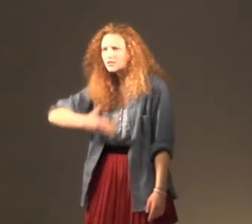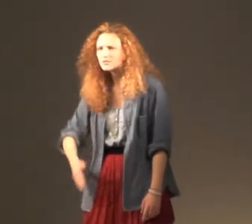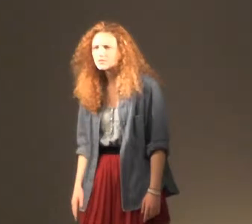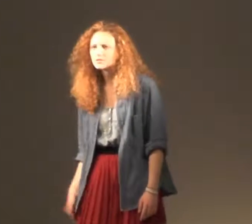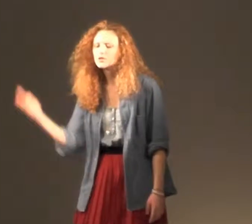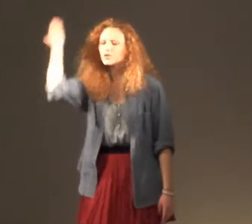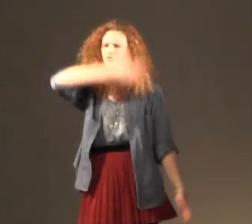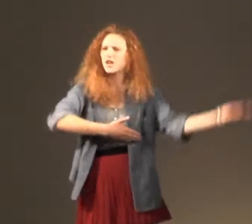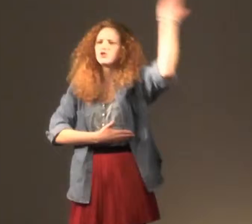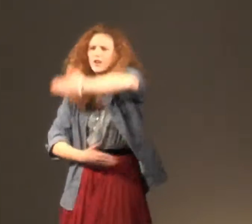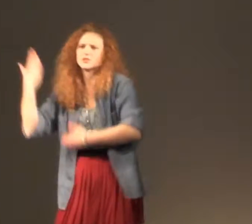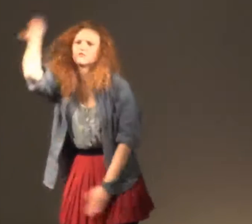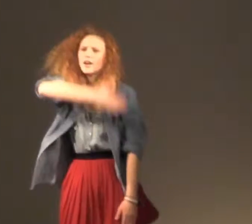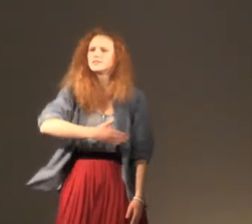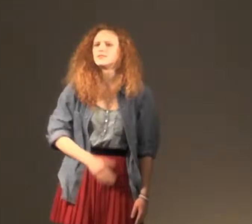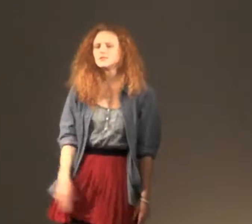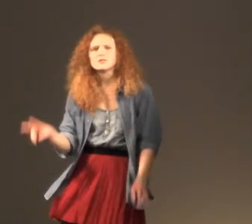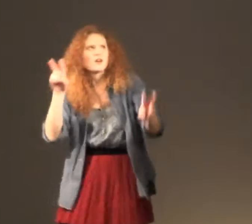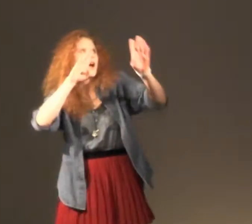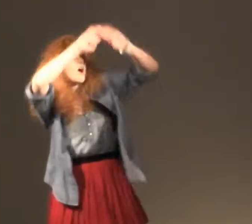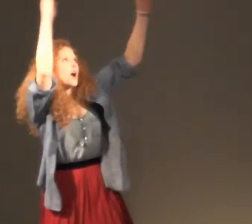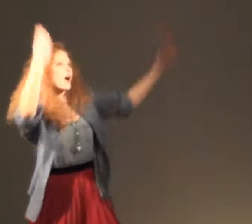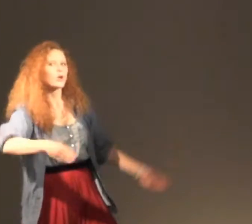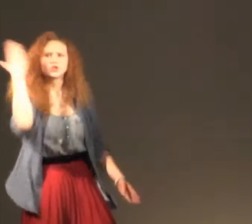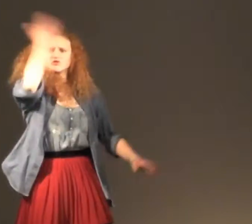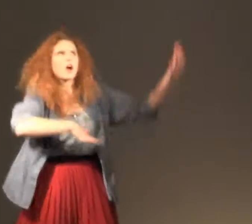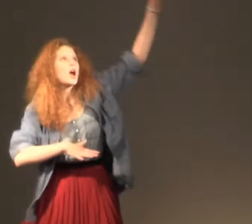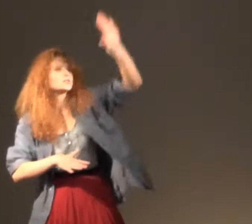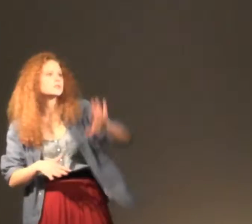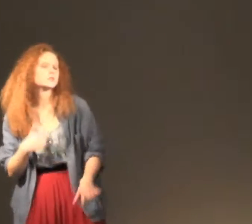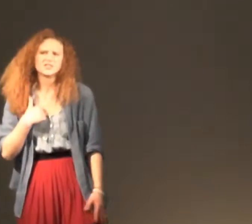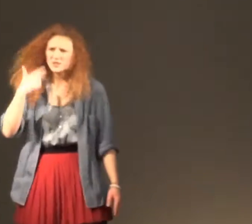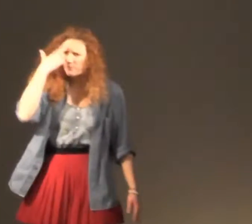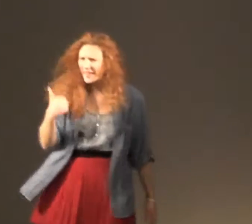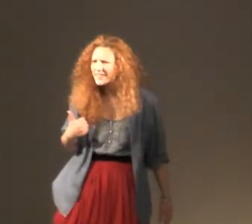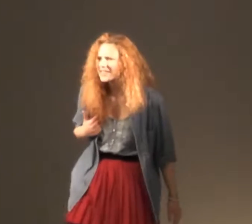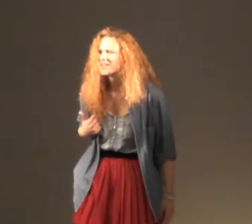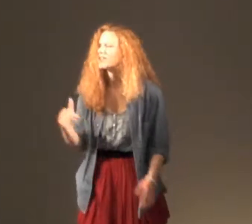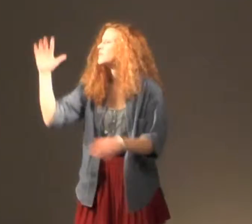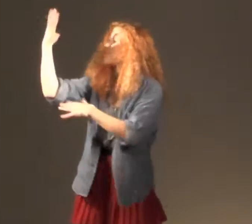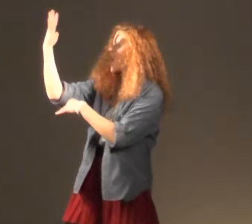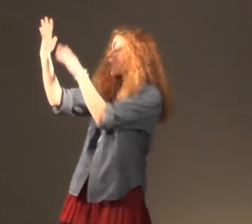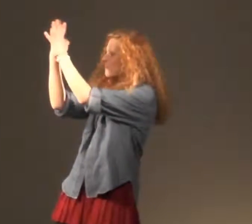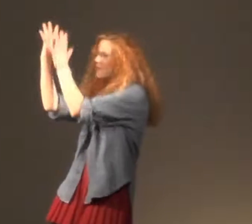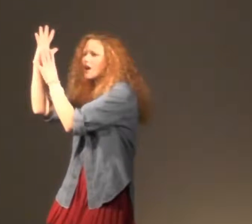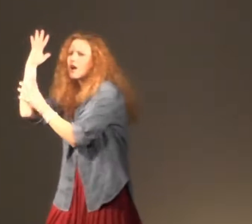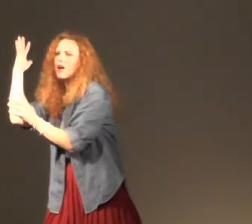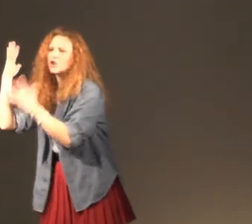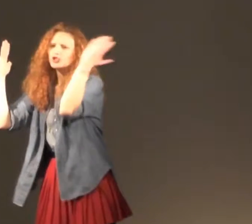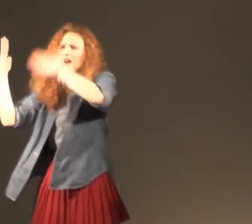genau die menschen sehen schwarz aus sie sind nicht schwarz ich sehe keine andere farbe die häuser sind schwarz denn ich bin